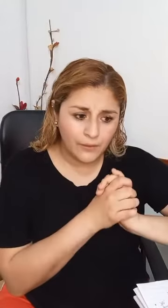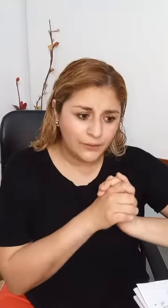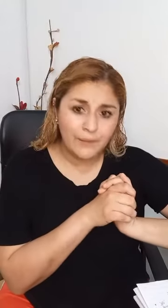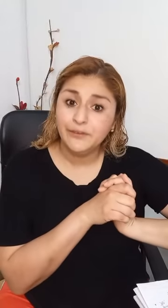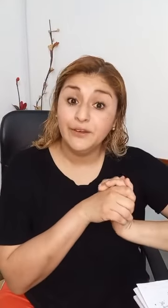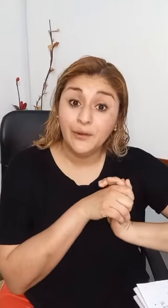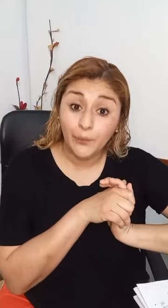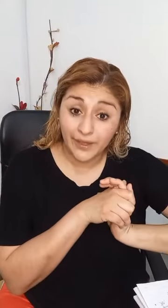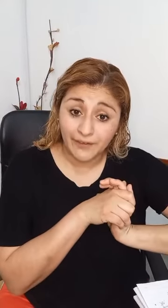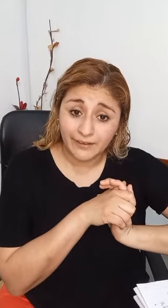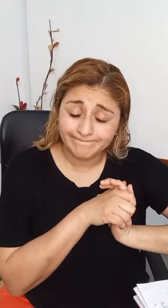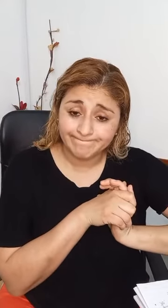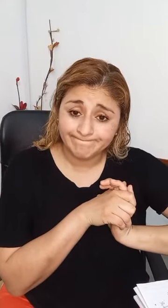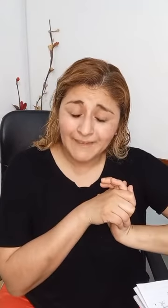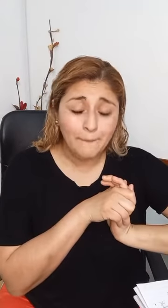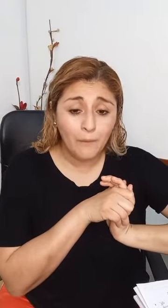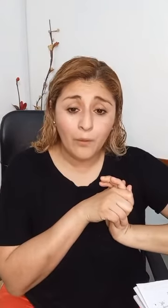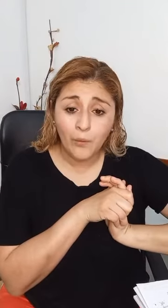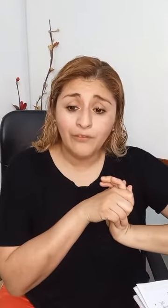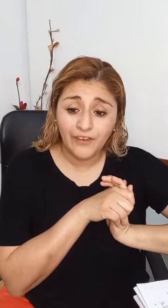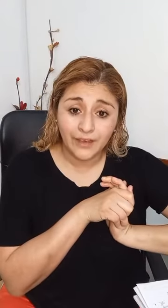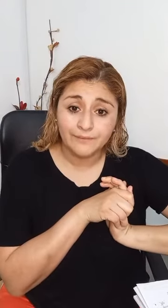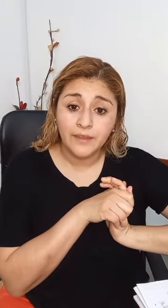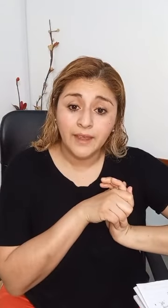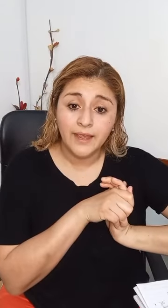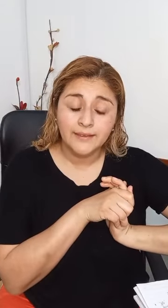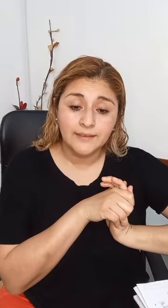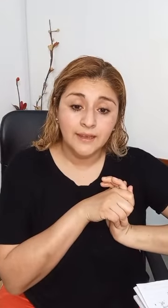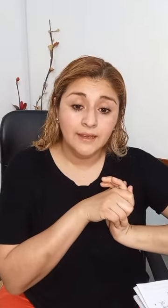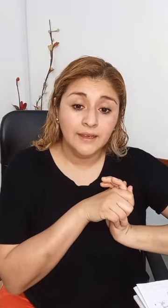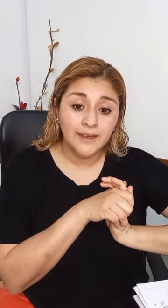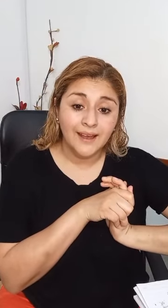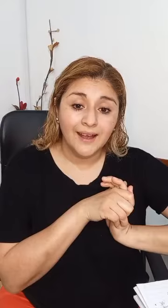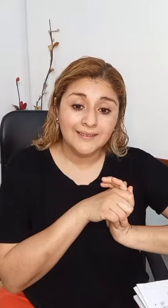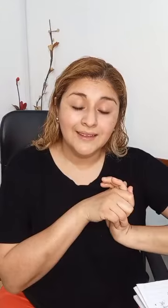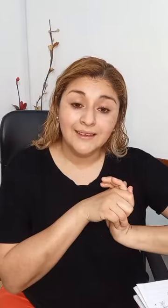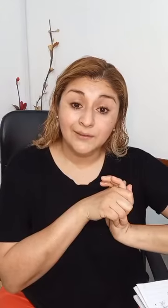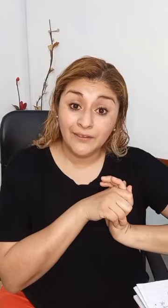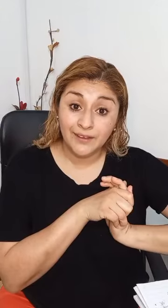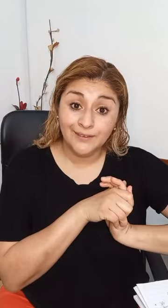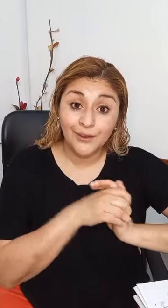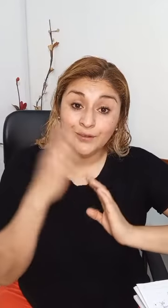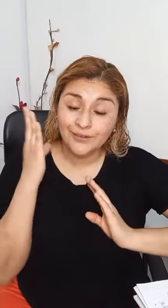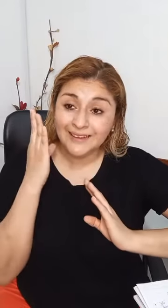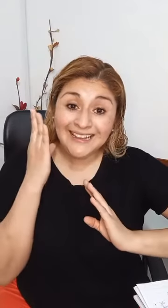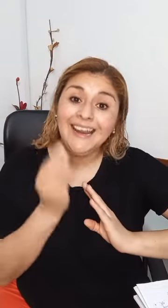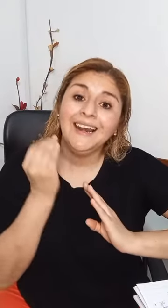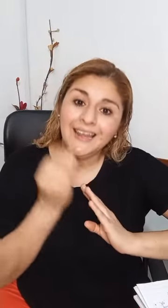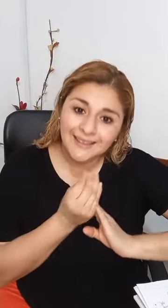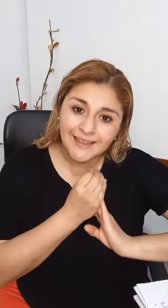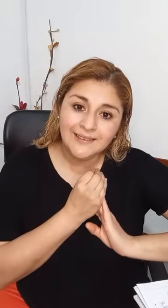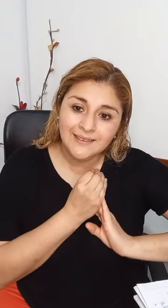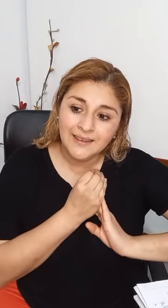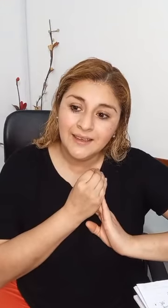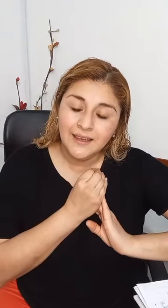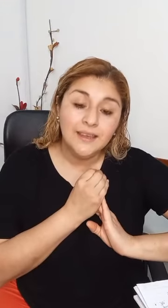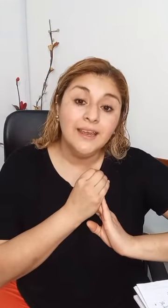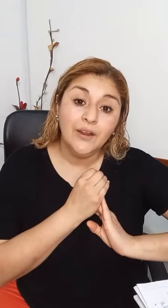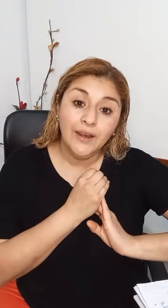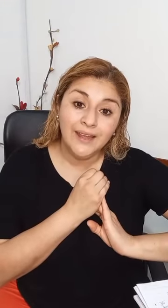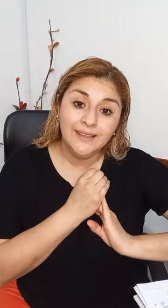Es muy feo cuando una persona no puede ver. Es muy, muy feo. ¿Sí? Así que es una bendición tener lentes